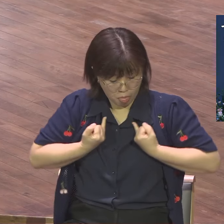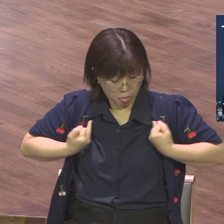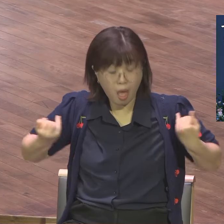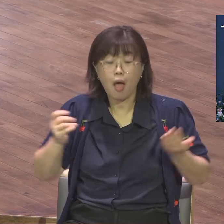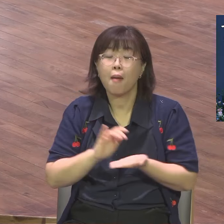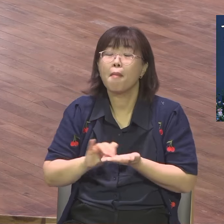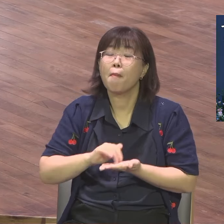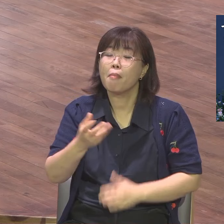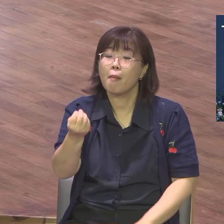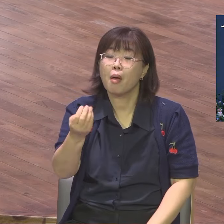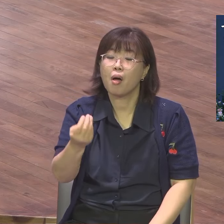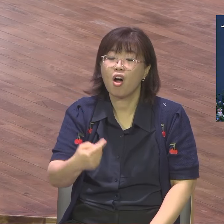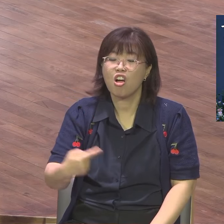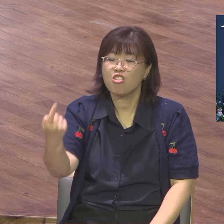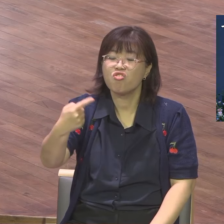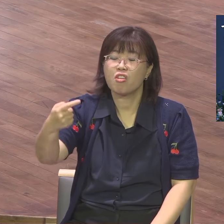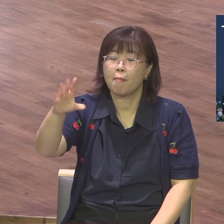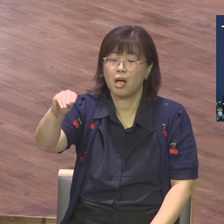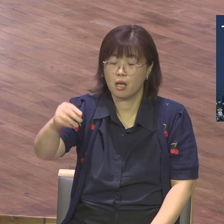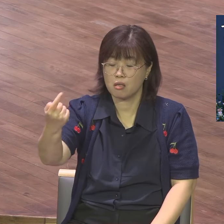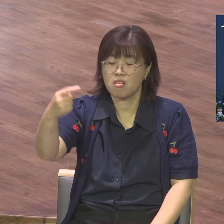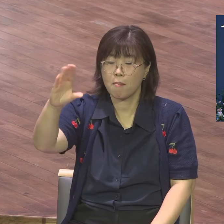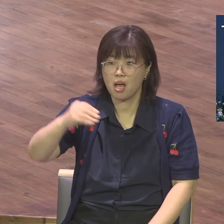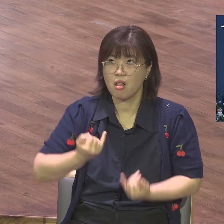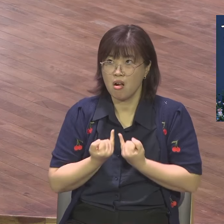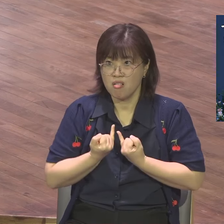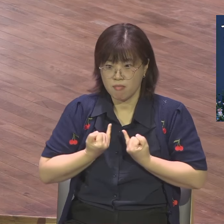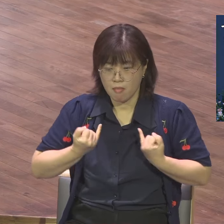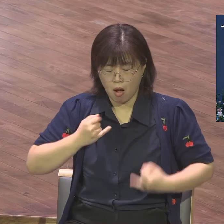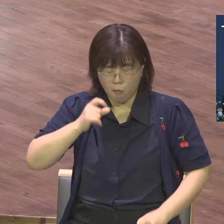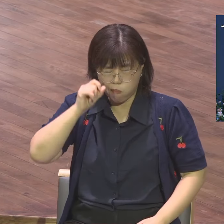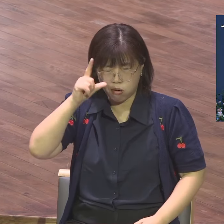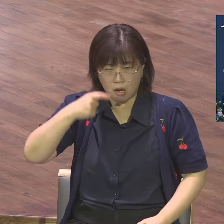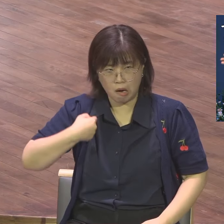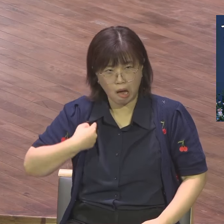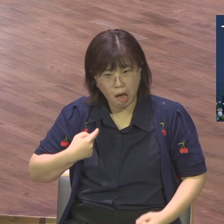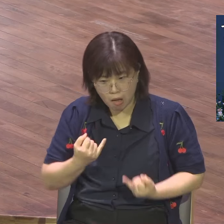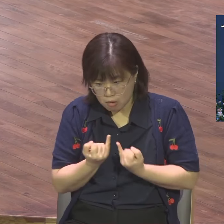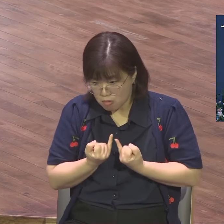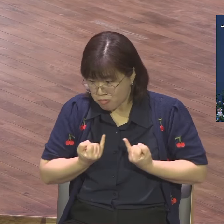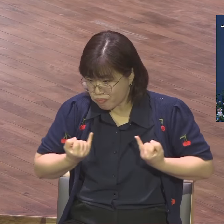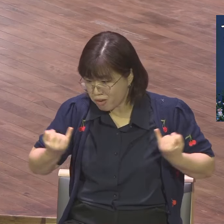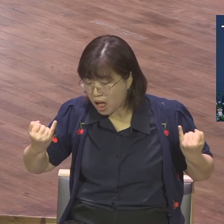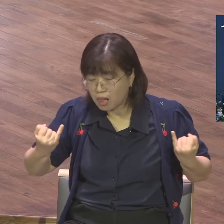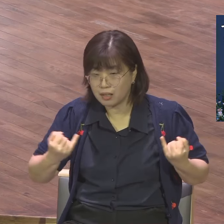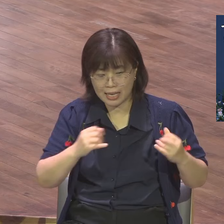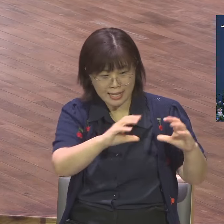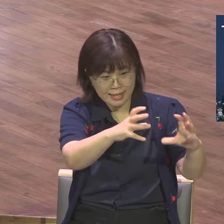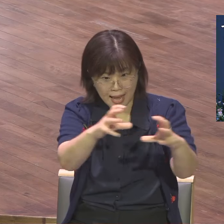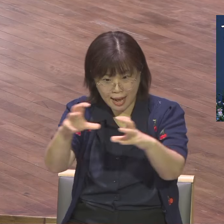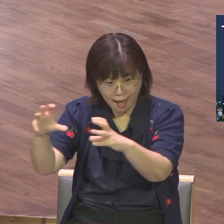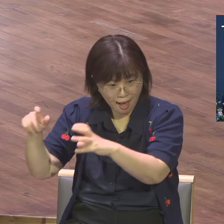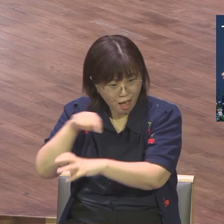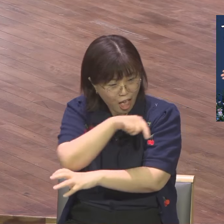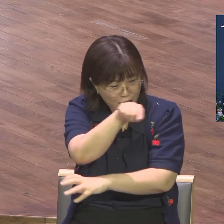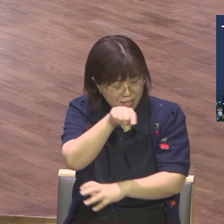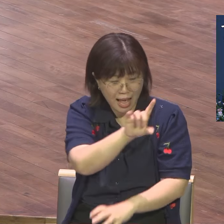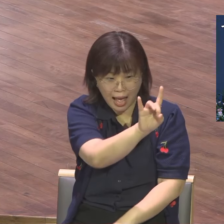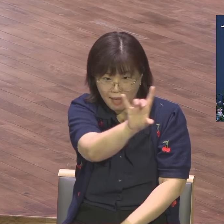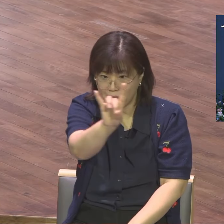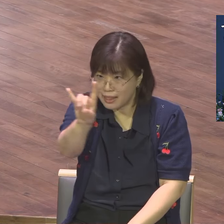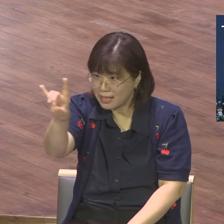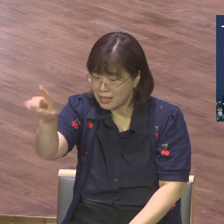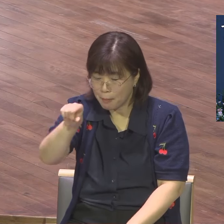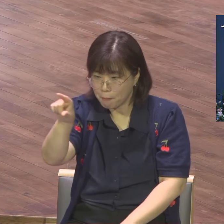여자가 천만. 왜 그러냐? 전 세계에 잘났다는 사람 다